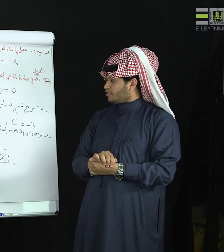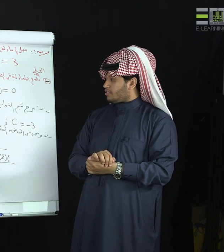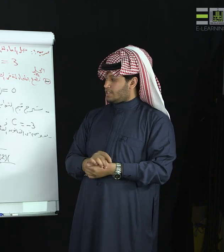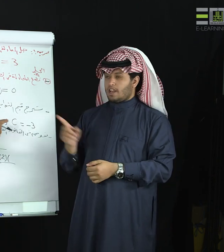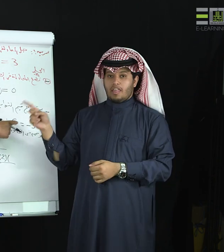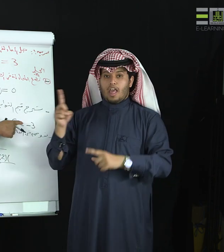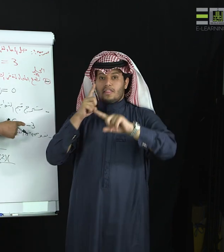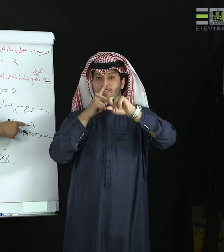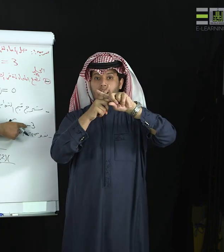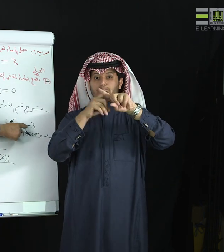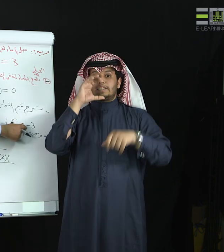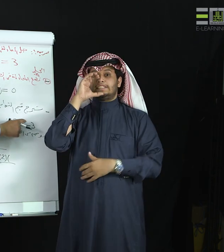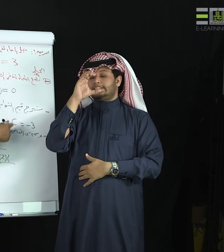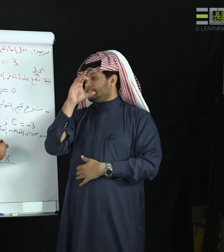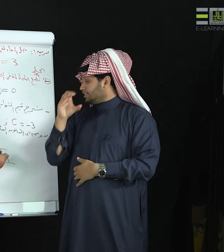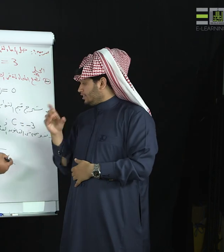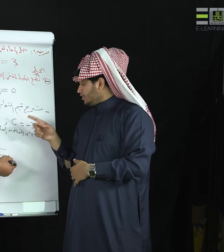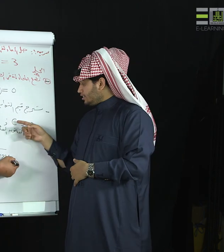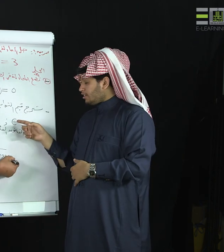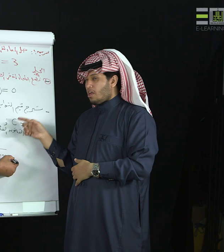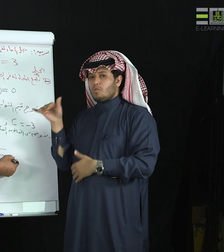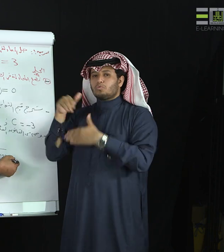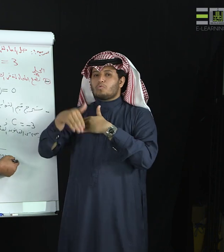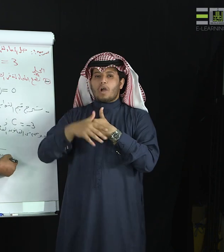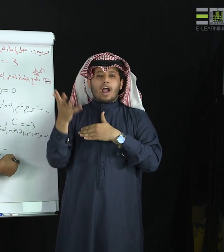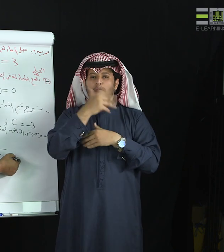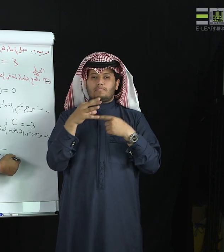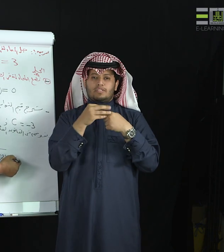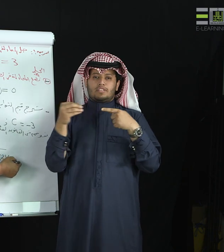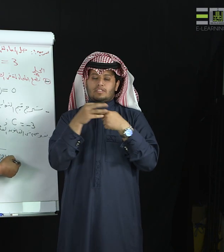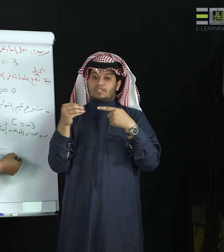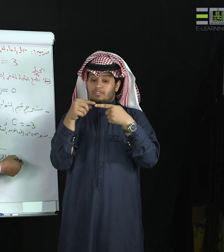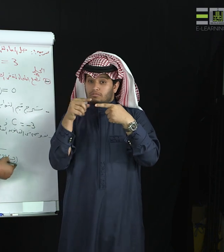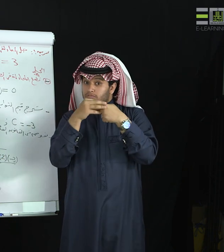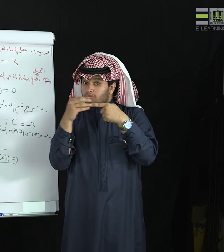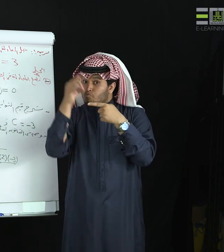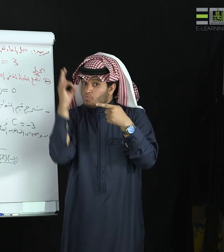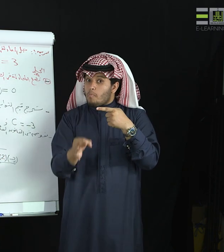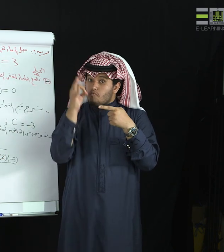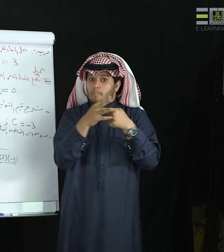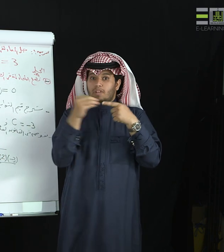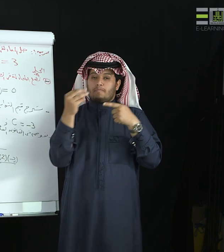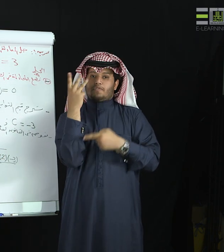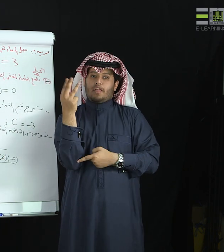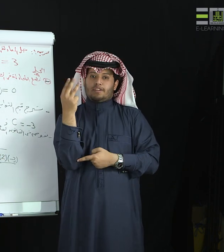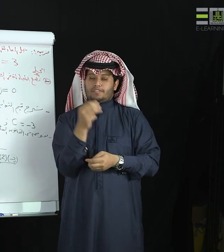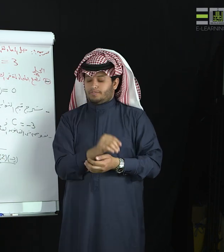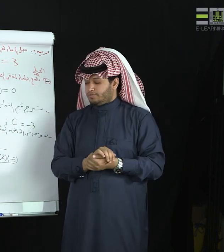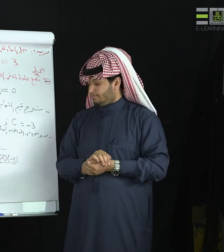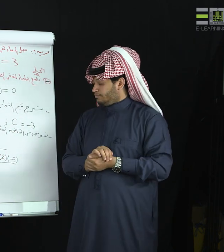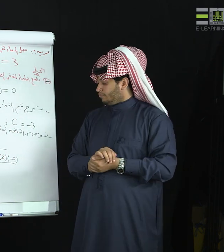ضرب C، C اللي هي سالب 3، ما ننساش السالب ده مهم جدا، سالب